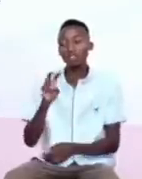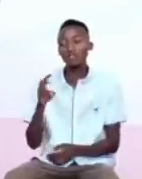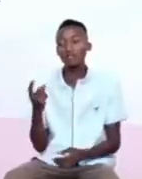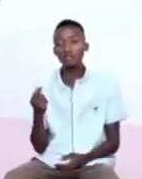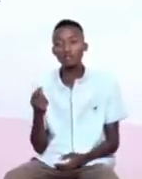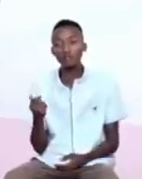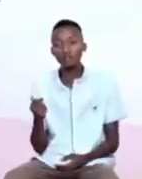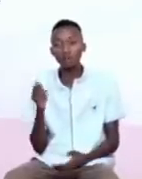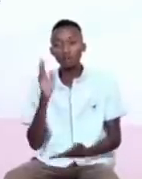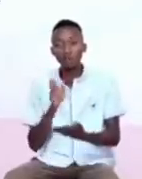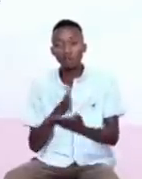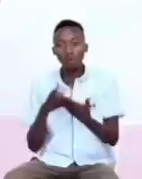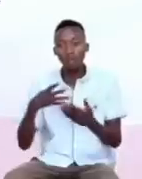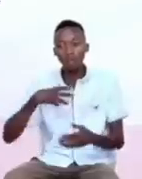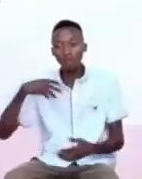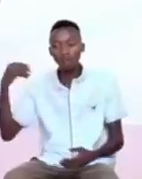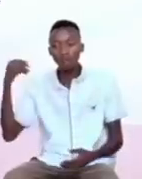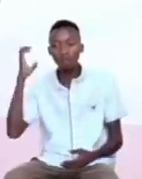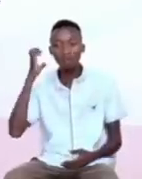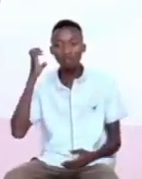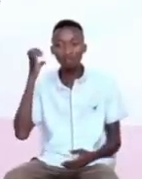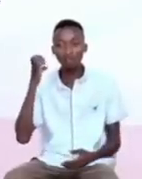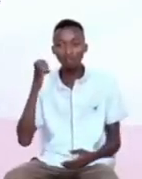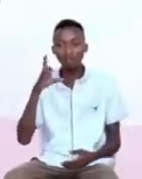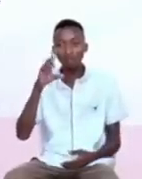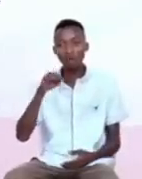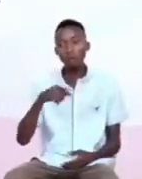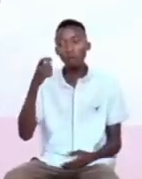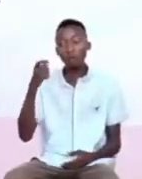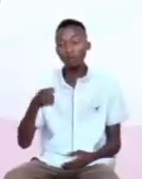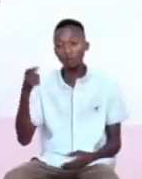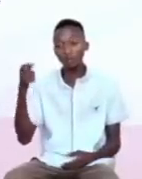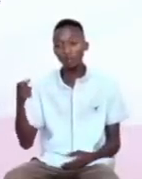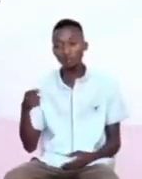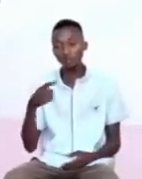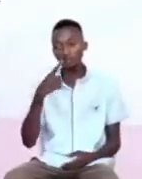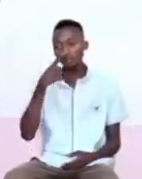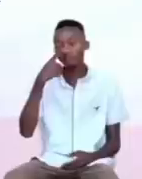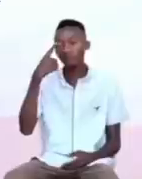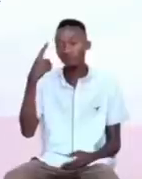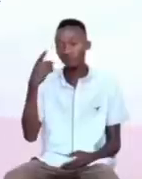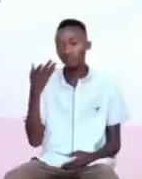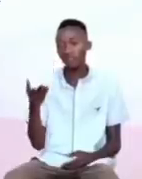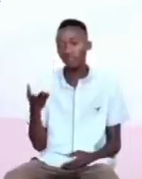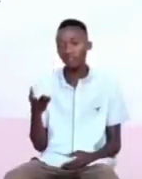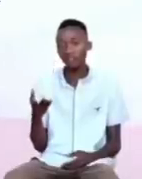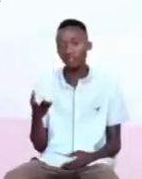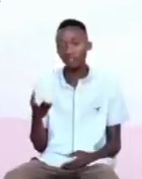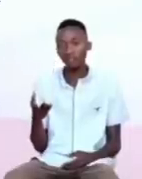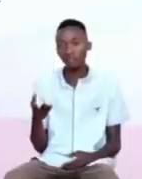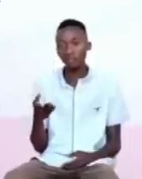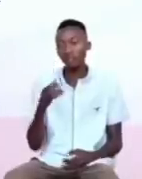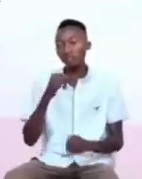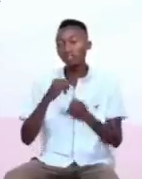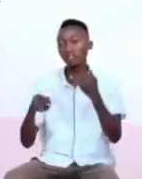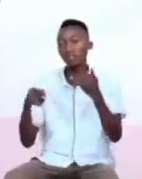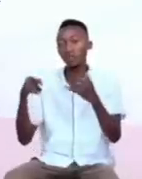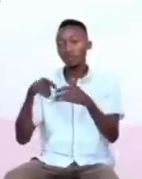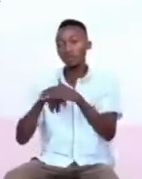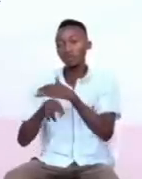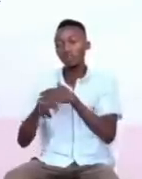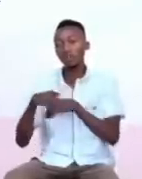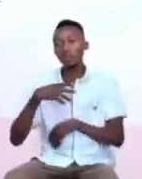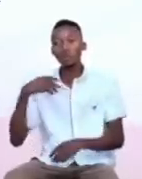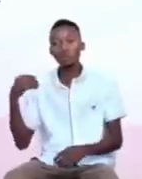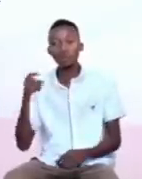Alafu saa kwaya inaitwa kwenda kwenye effort, kuna wale ma superstar ambao wanagoma kwenda.